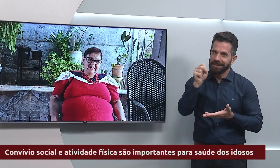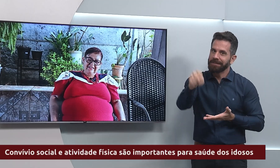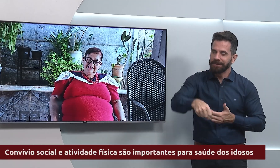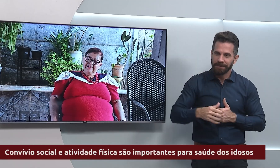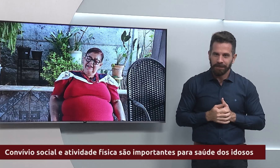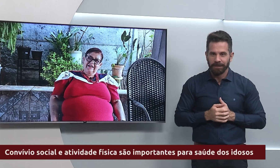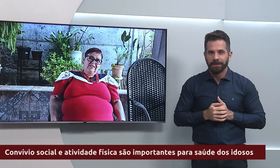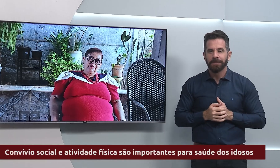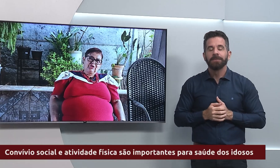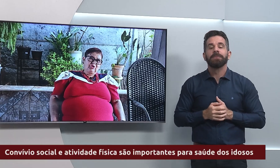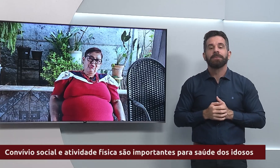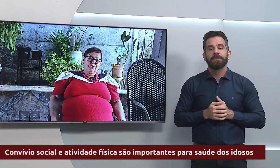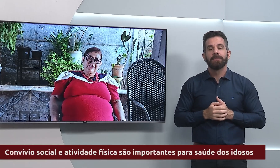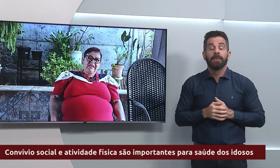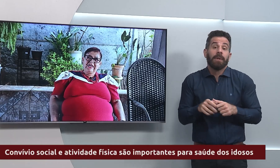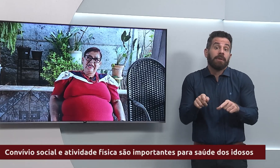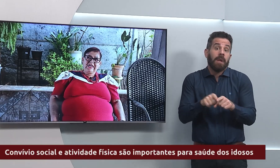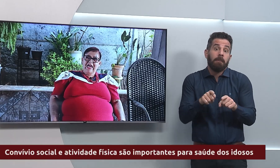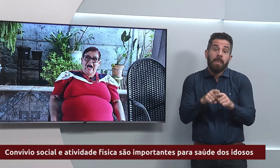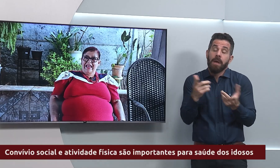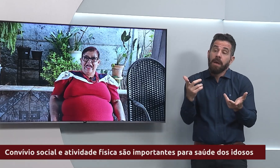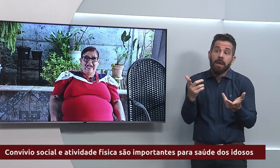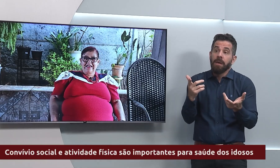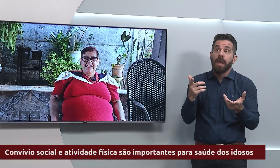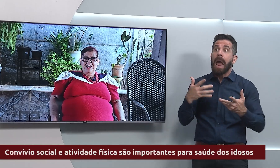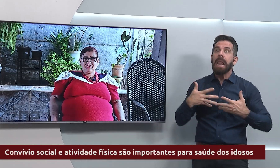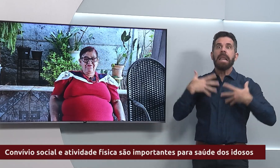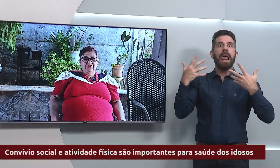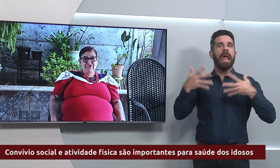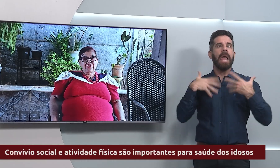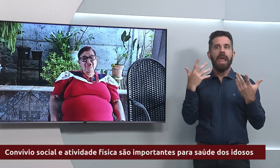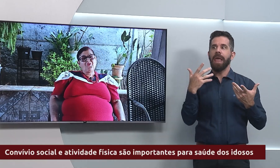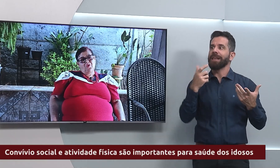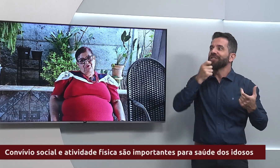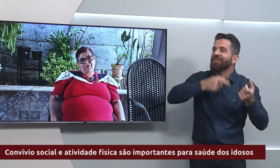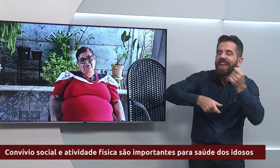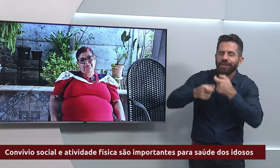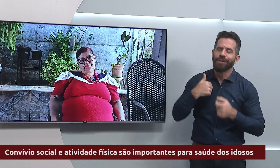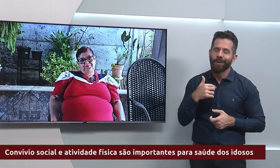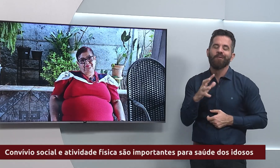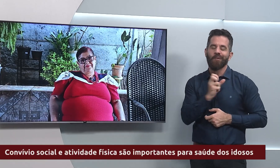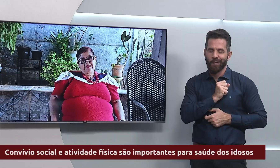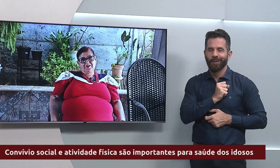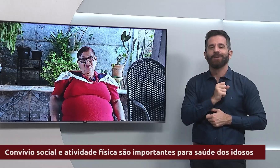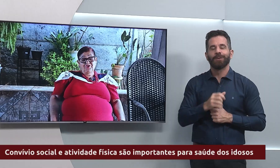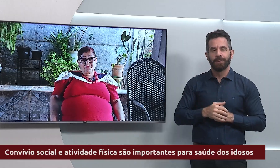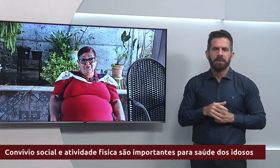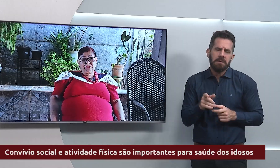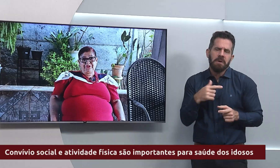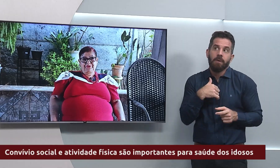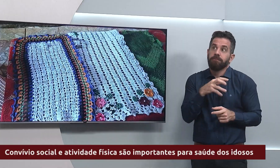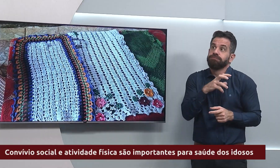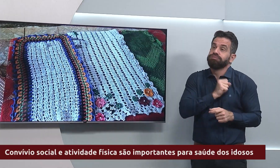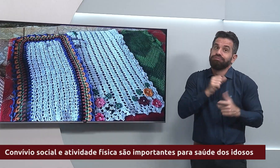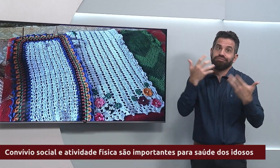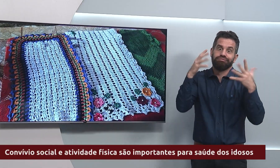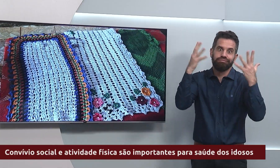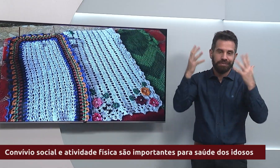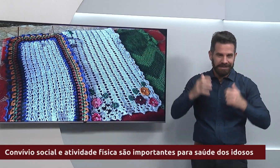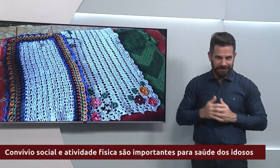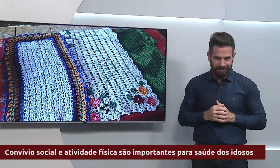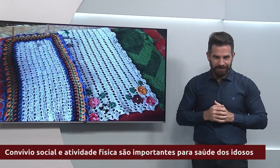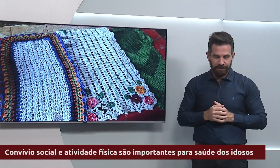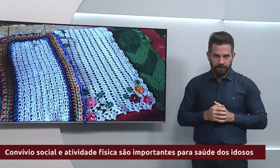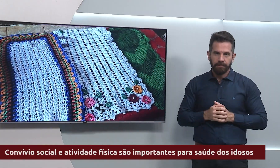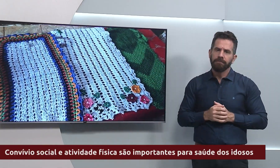E tudo que é alegre, que é divertido, eu gosto. Gosto muito. Para especialistas,